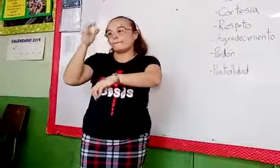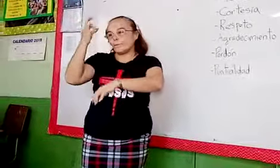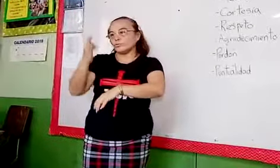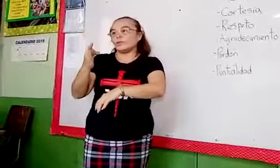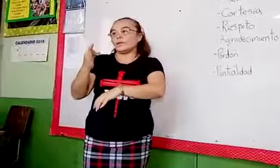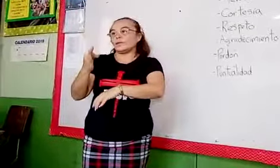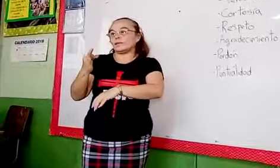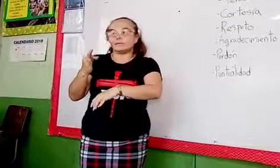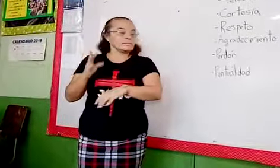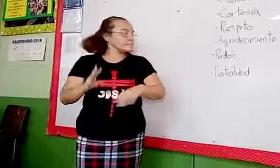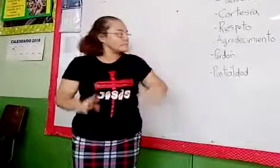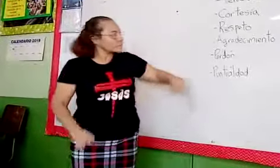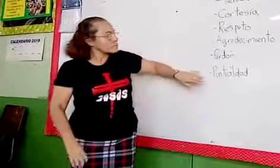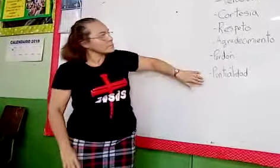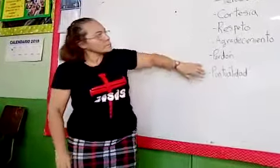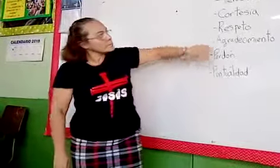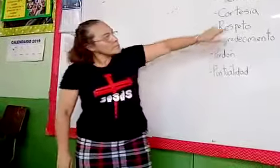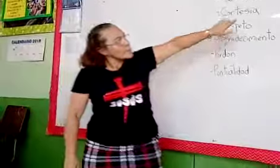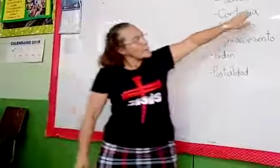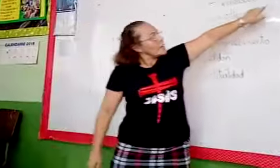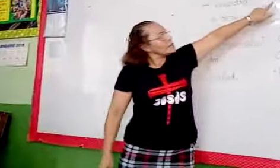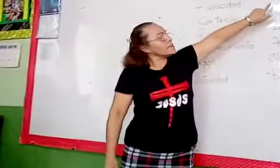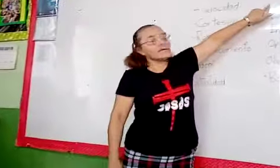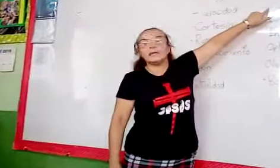puntualidad, servicio,